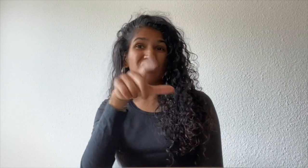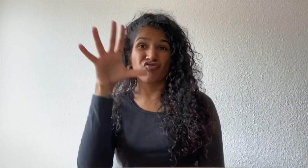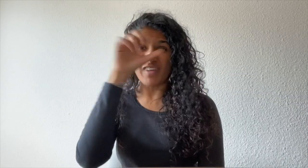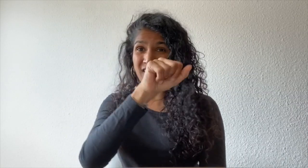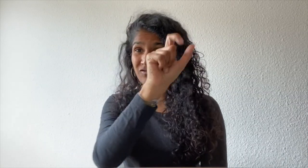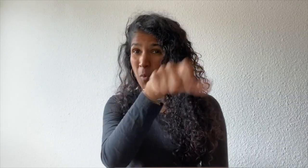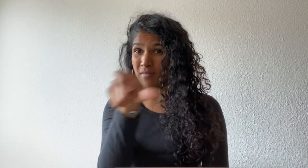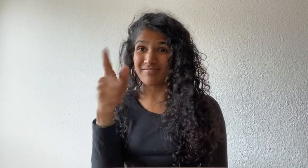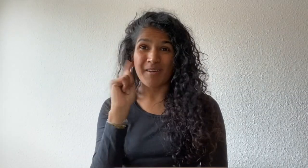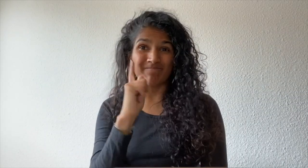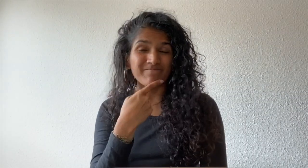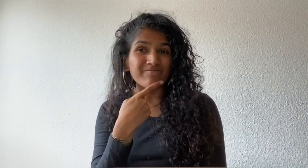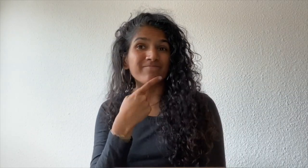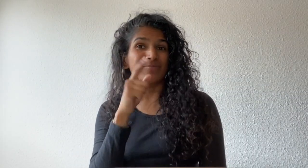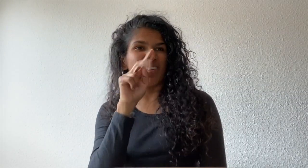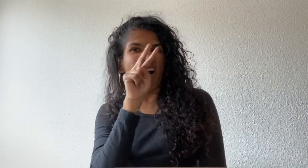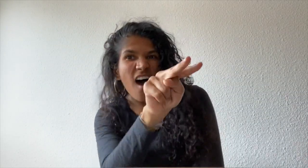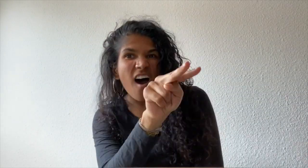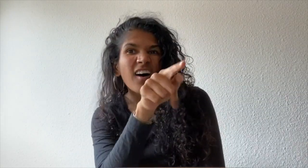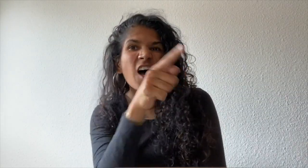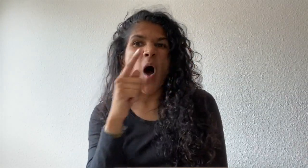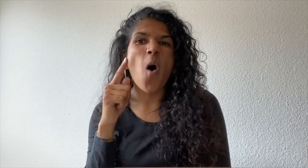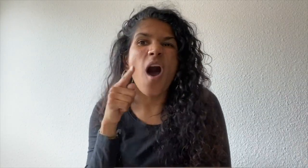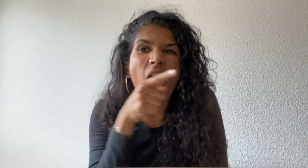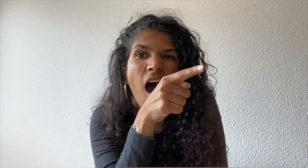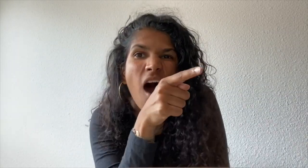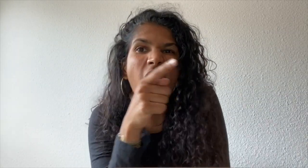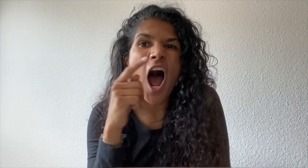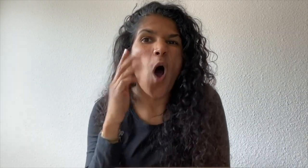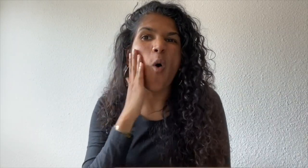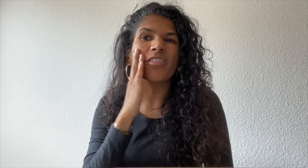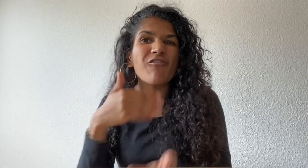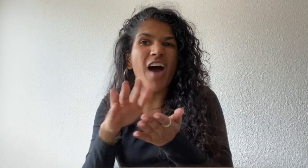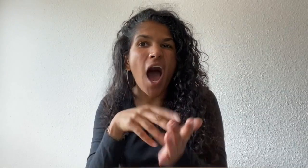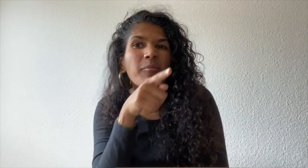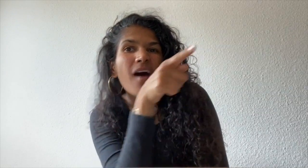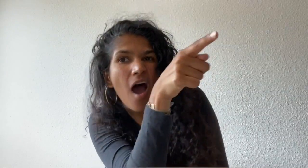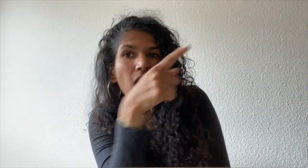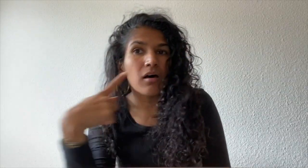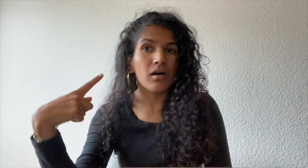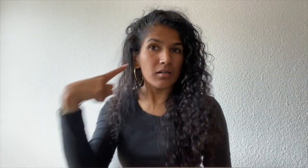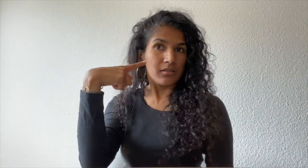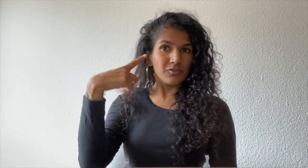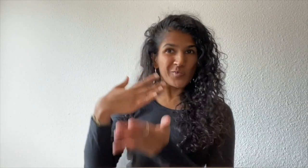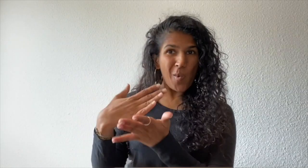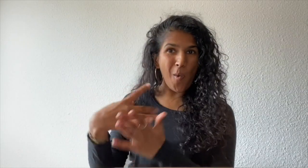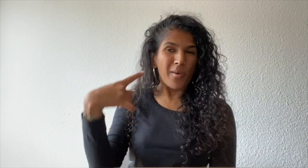Mit den Fingern zeigten weiße Taube auf den einen wegen ihrer Hautfarbe.